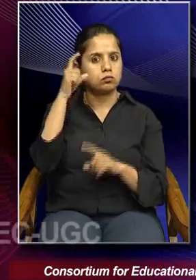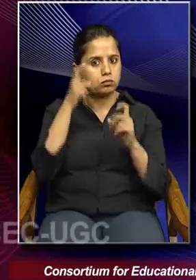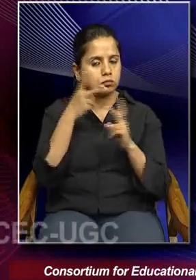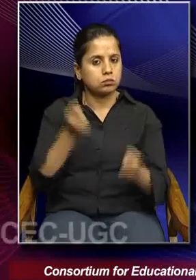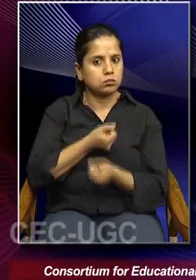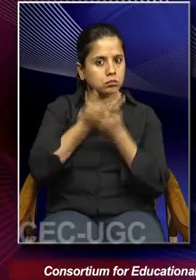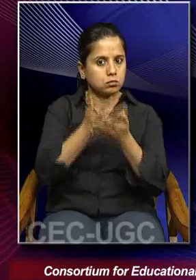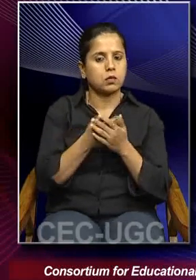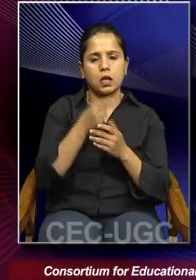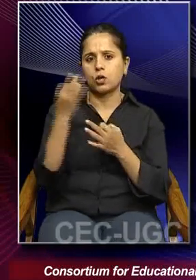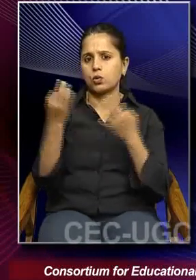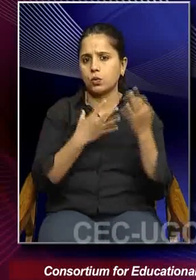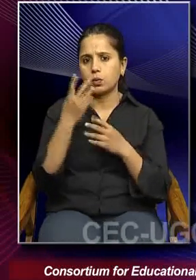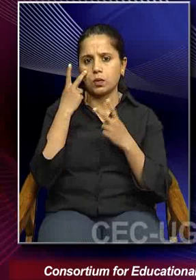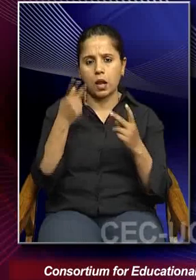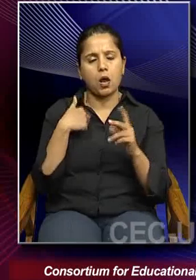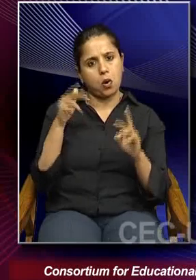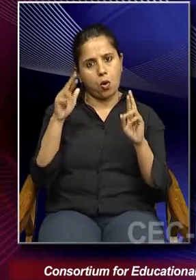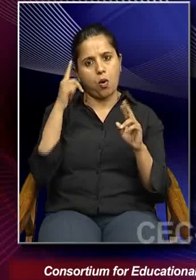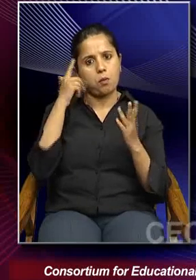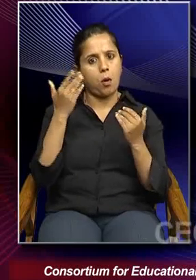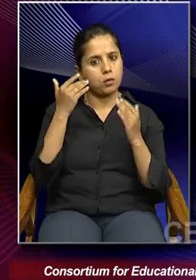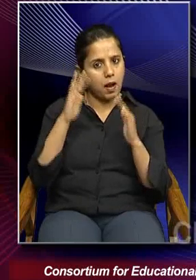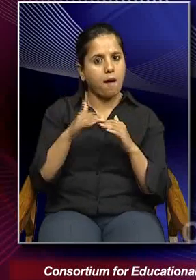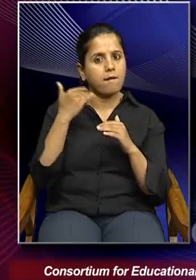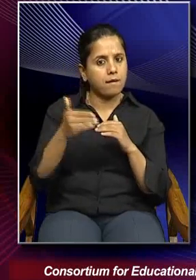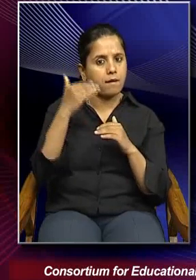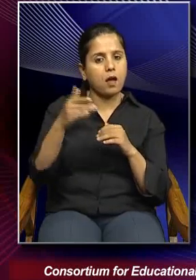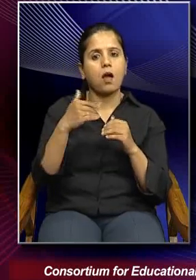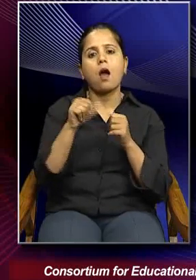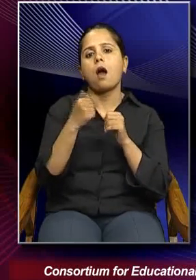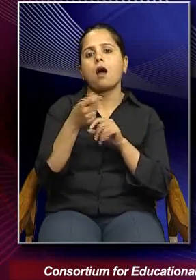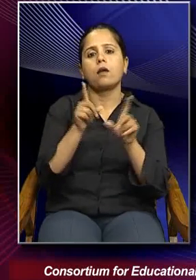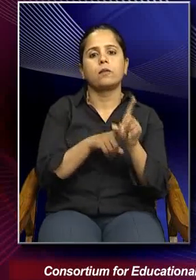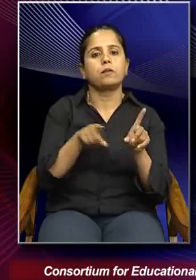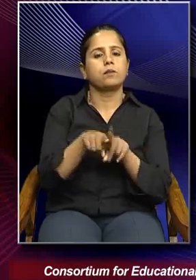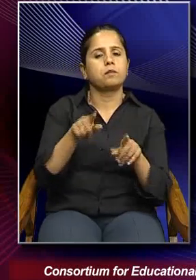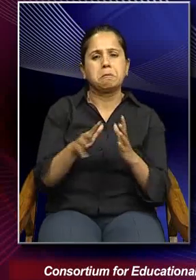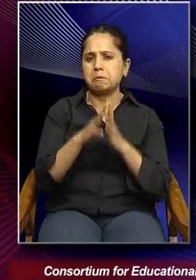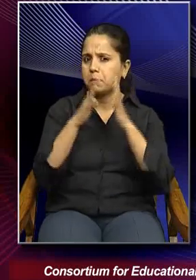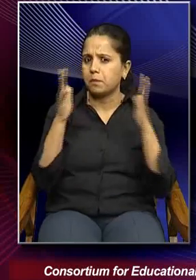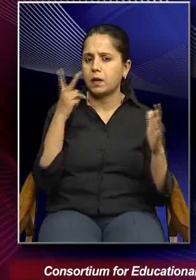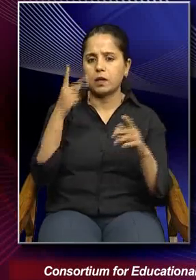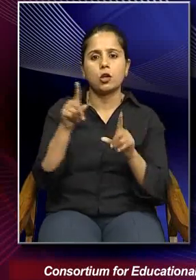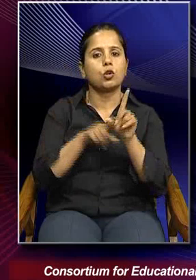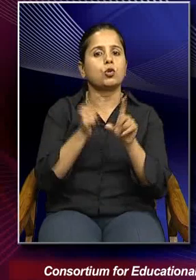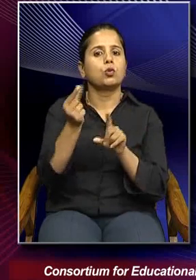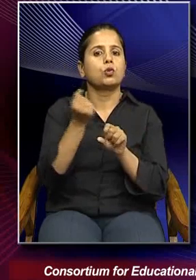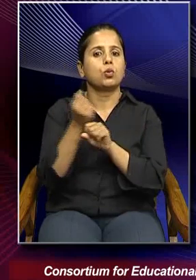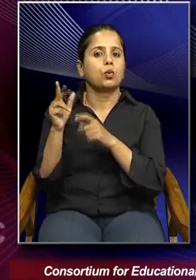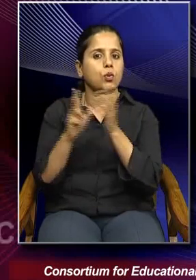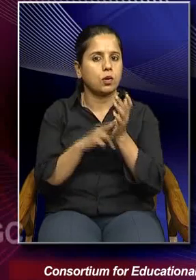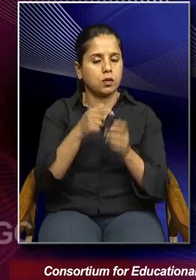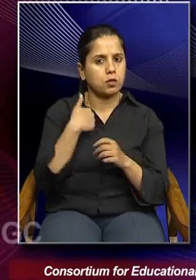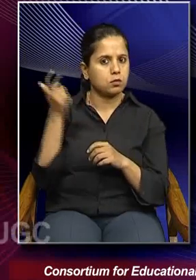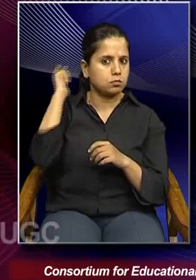नए-नए उपमानों के साथ अगेन ने बहुत सी यूजीन चेतन